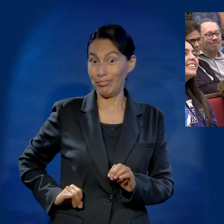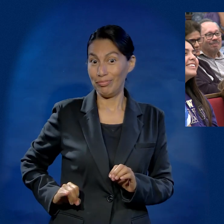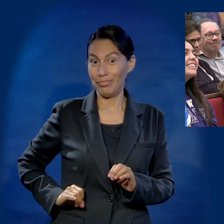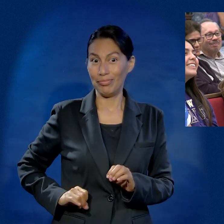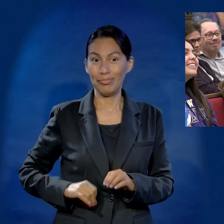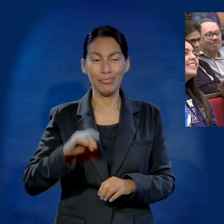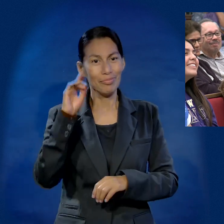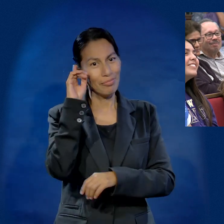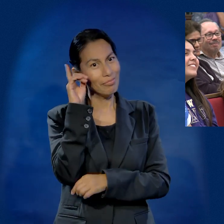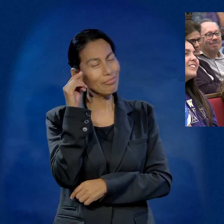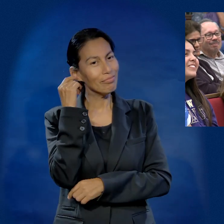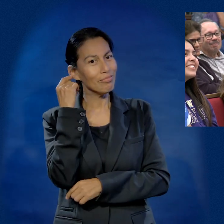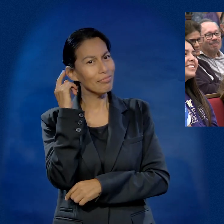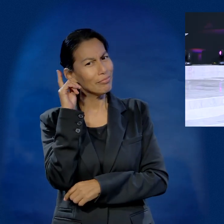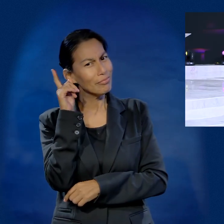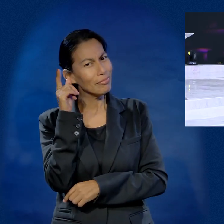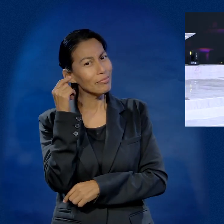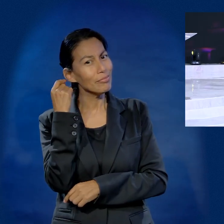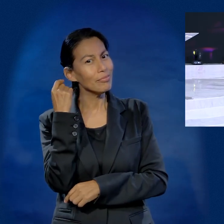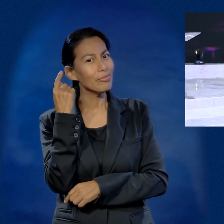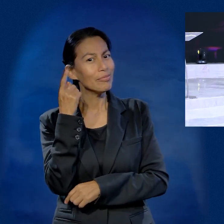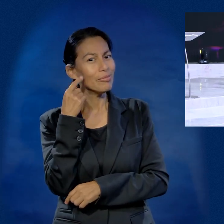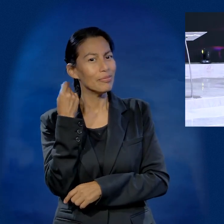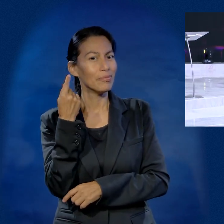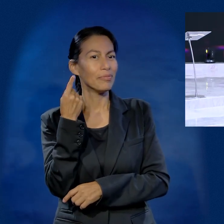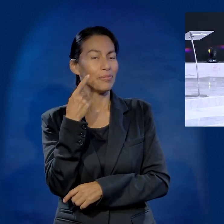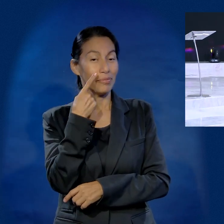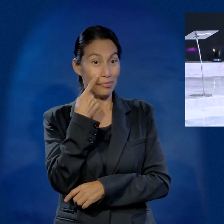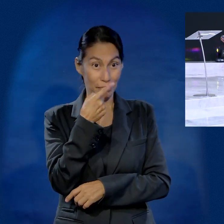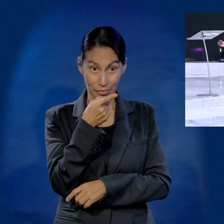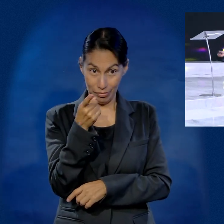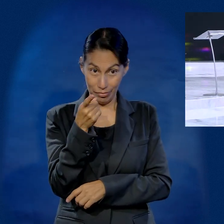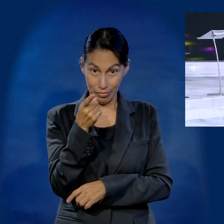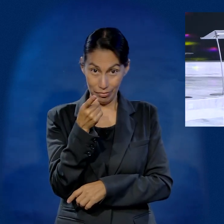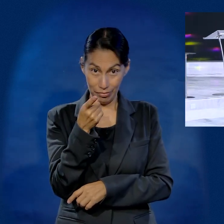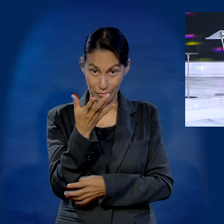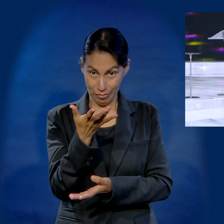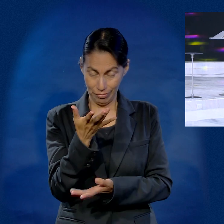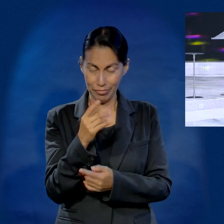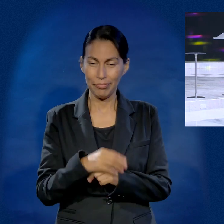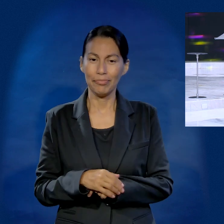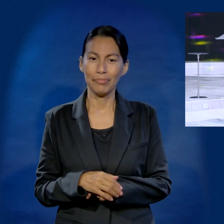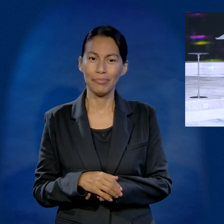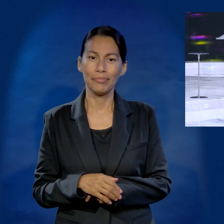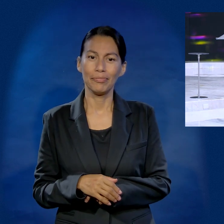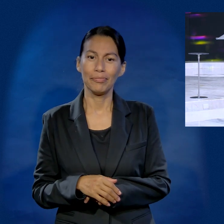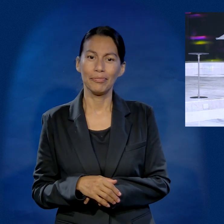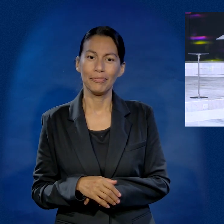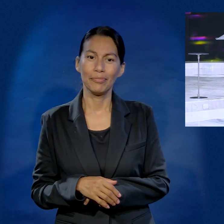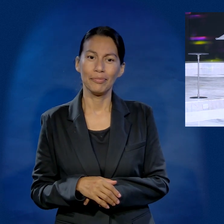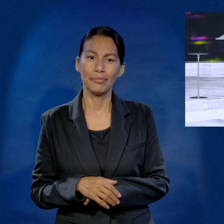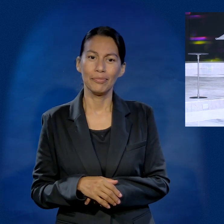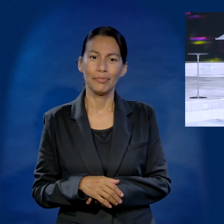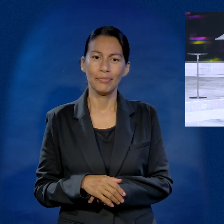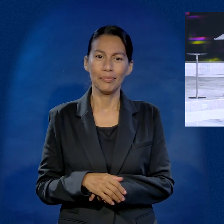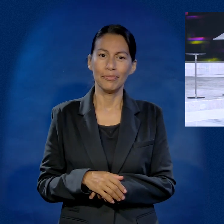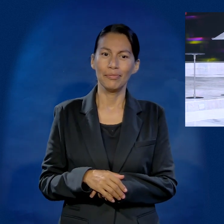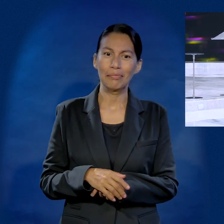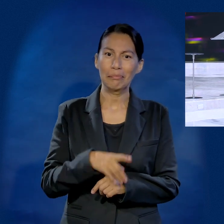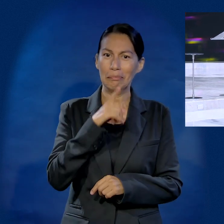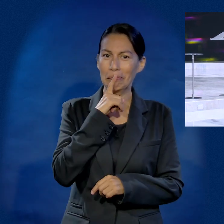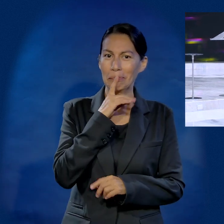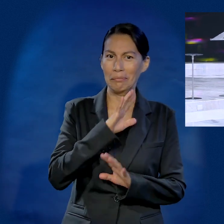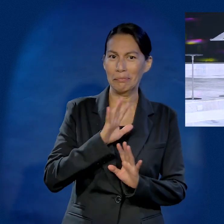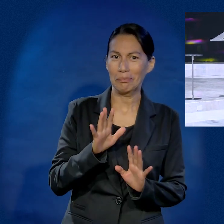o le interesas. Pon atención, porque puede haber señales a los lados. ¿Estás siguiendo?